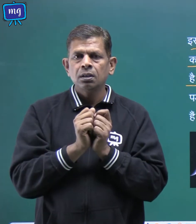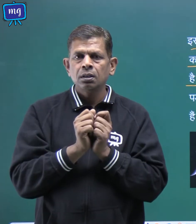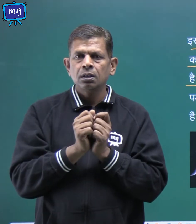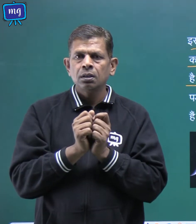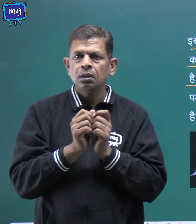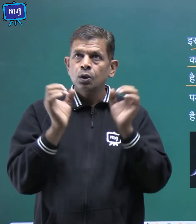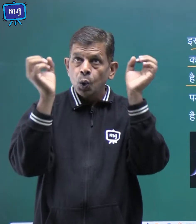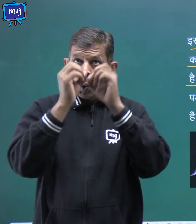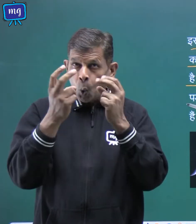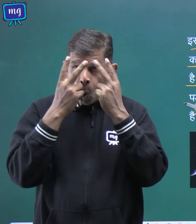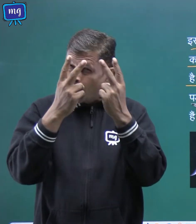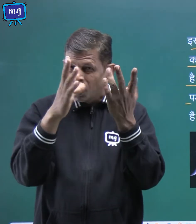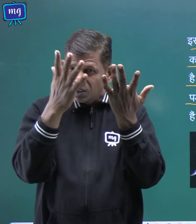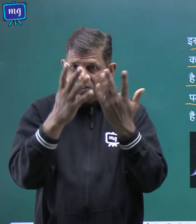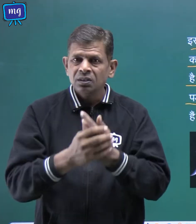दिखाई नहीं पड़ता।